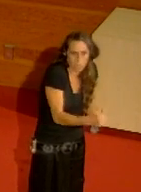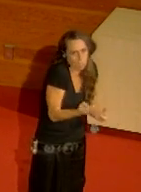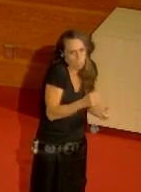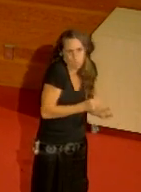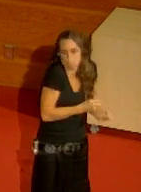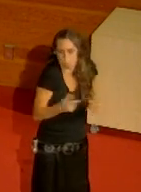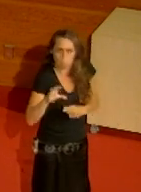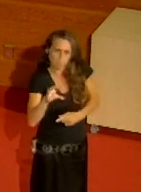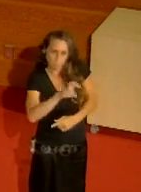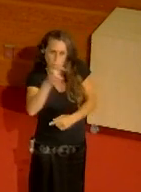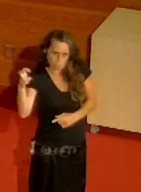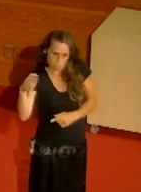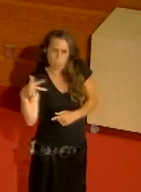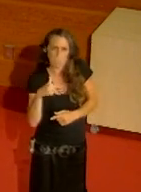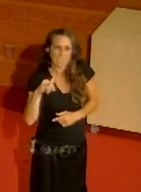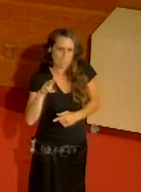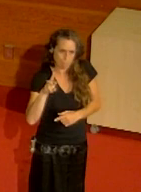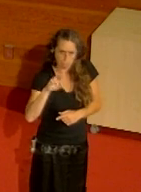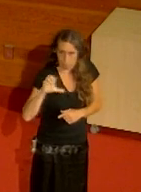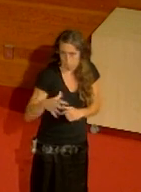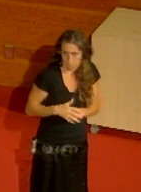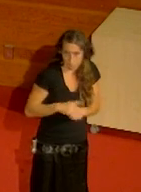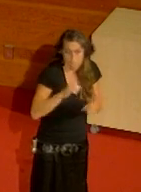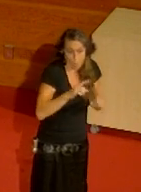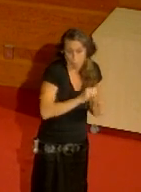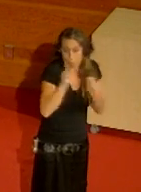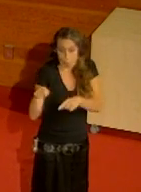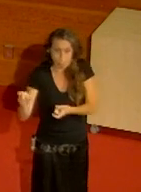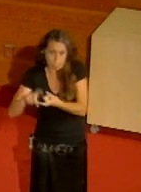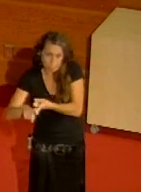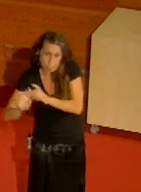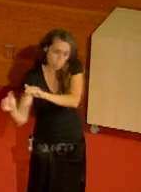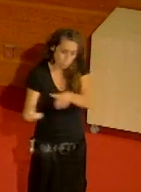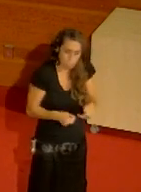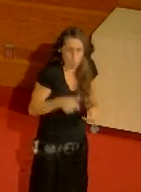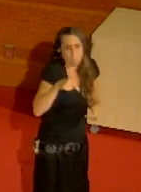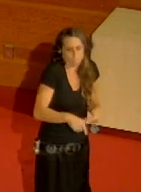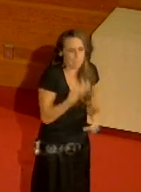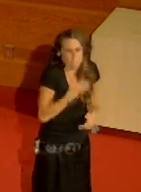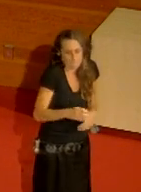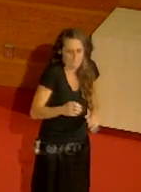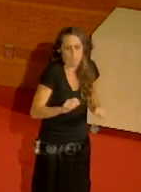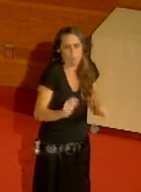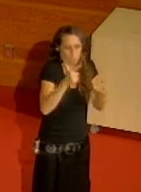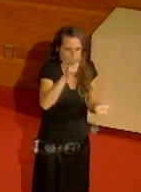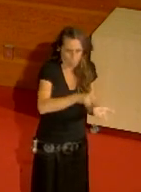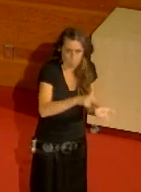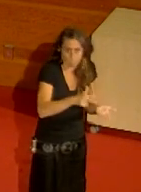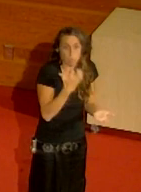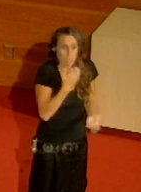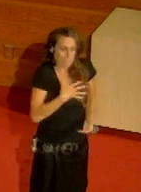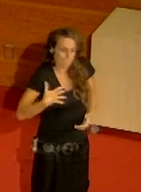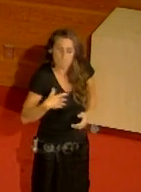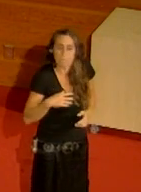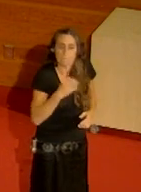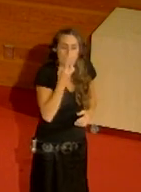reconoce el matrimonio civil en chipre entonces la gente viaja a chipre se casa y vuelve a registrar su matrimonio pero si se quieren casar en Israel Pues tienes